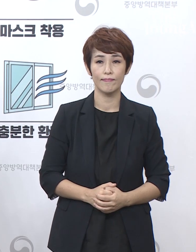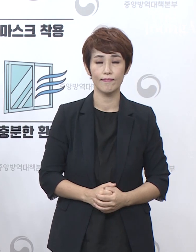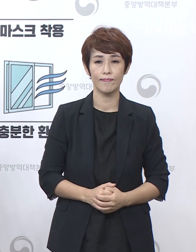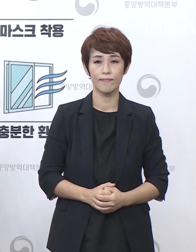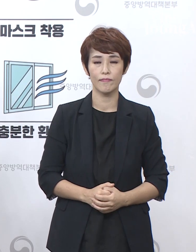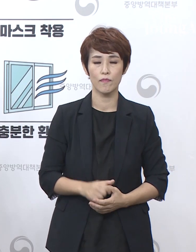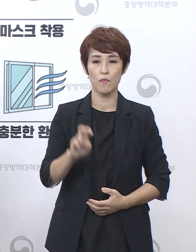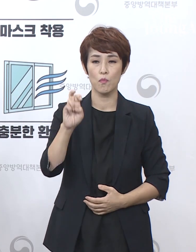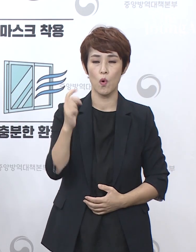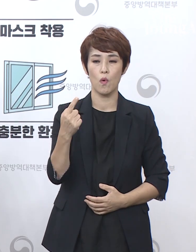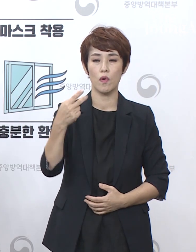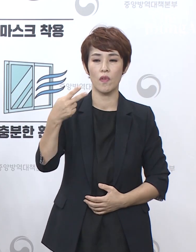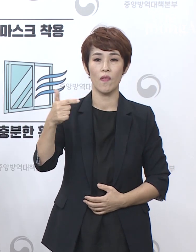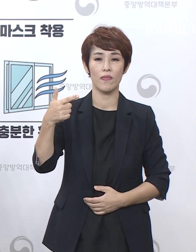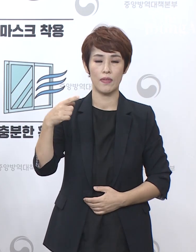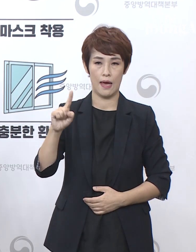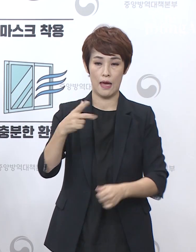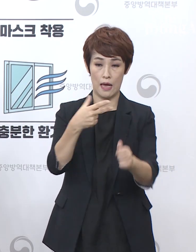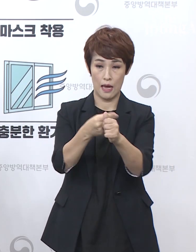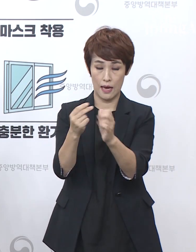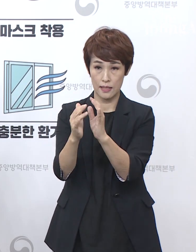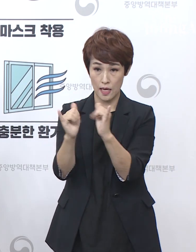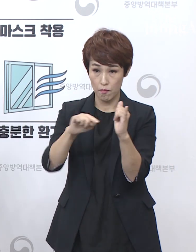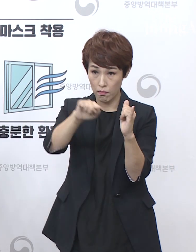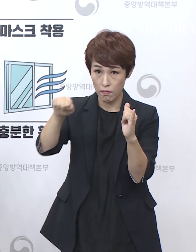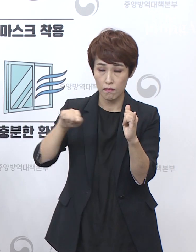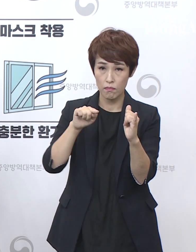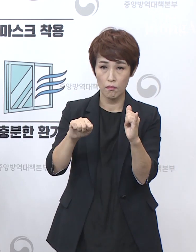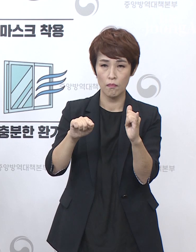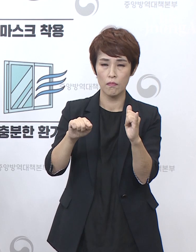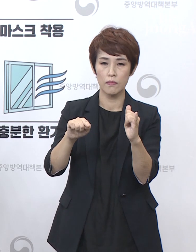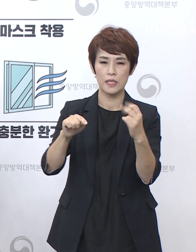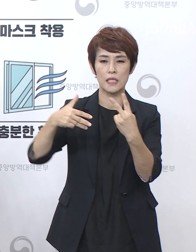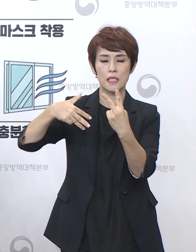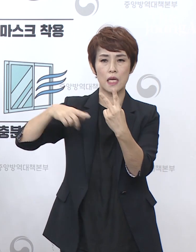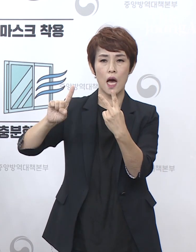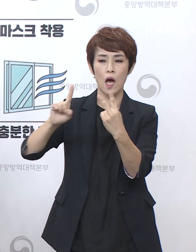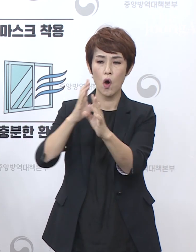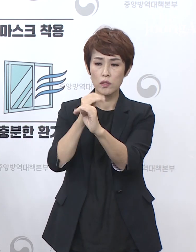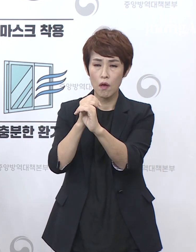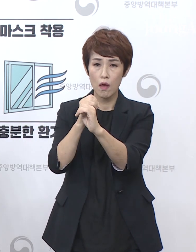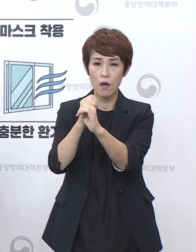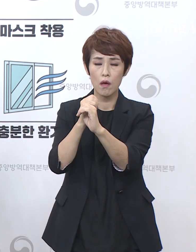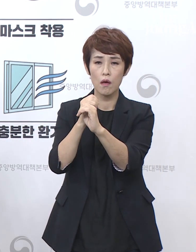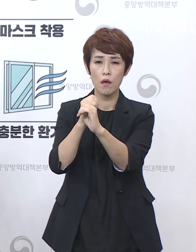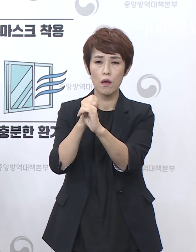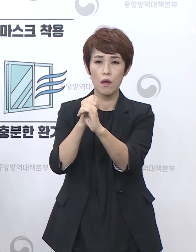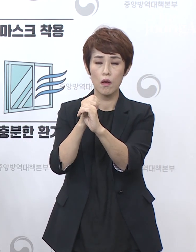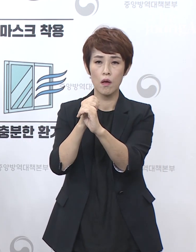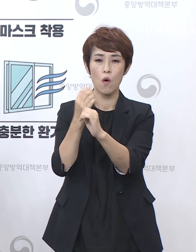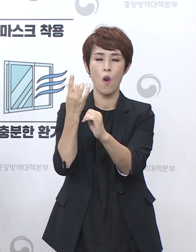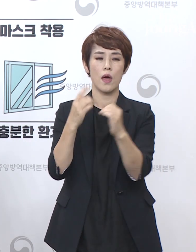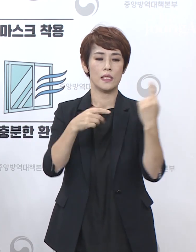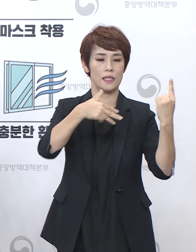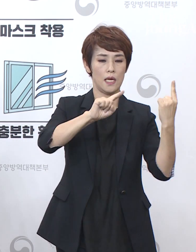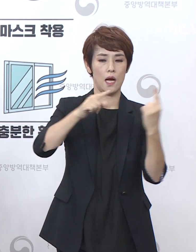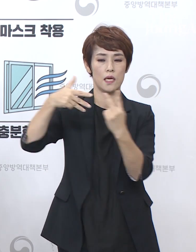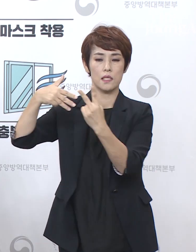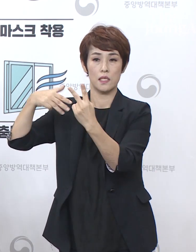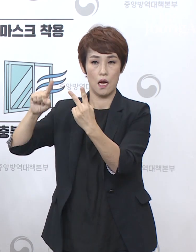현재 모더나 백신 접종 대상자 중에 일부에서 2차 접종 일정이 허가 기준인 4주